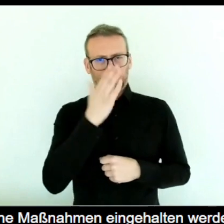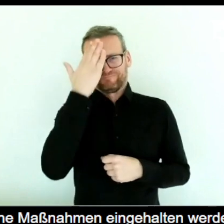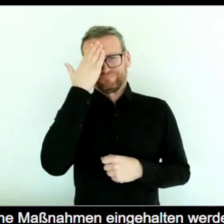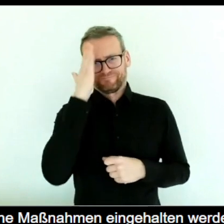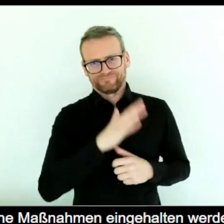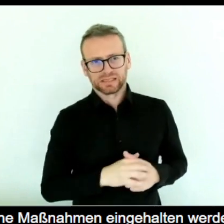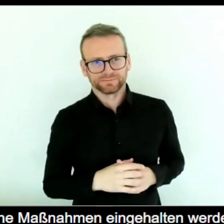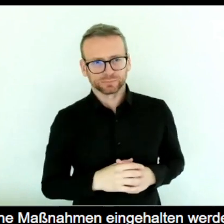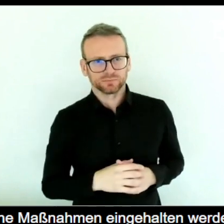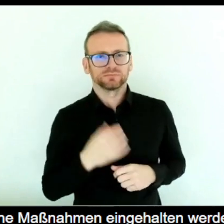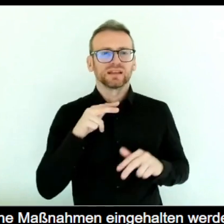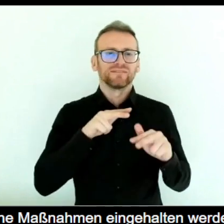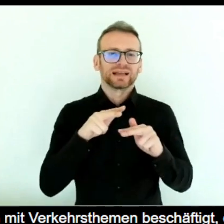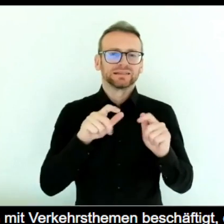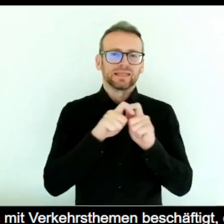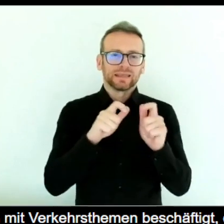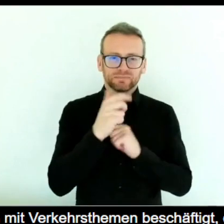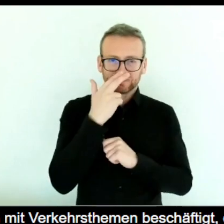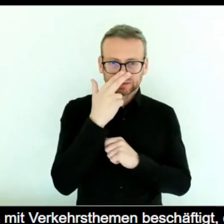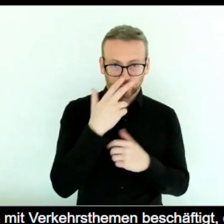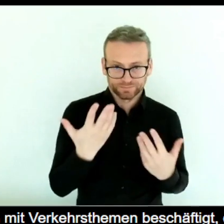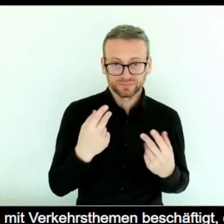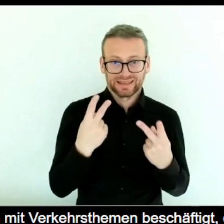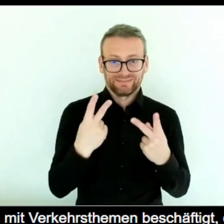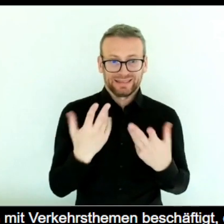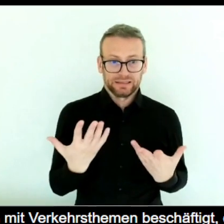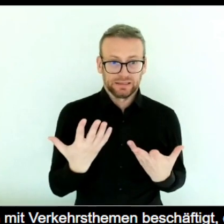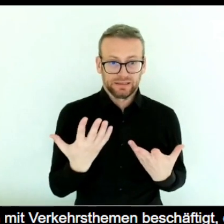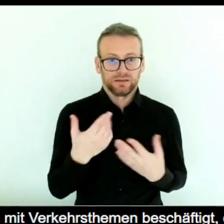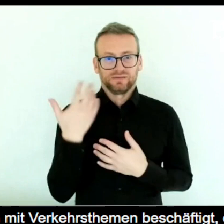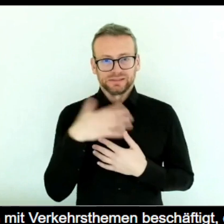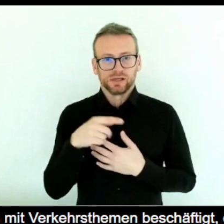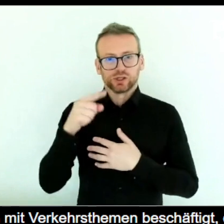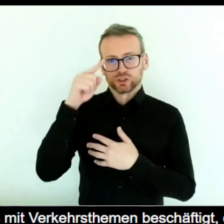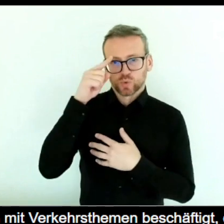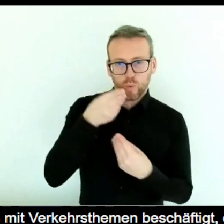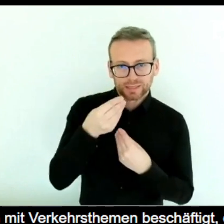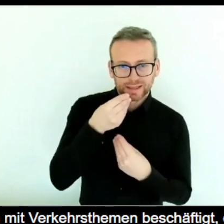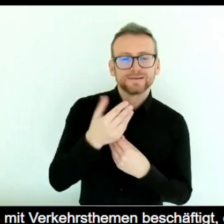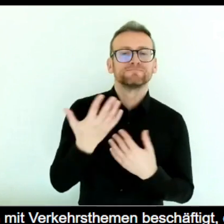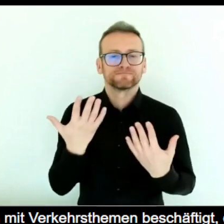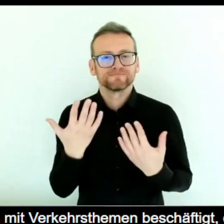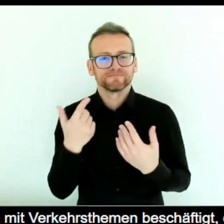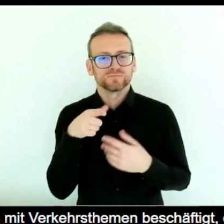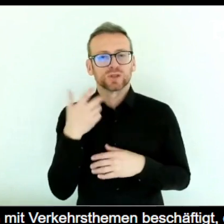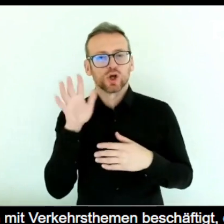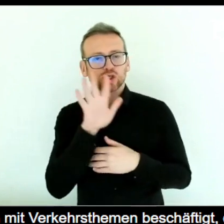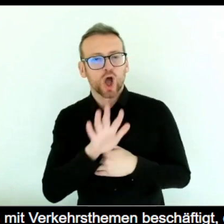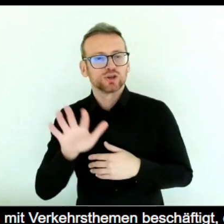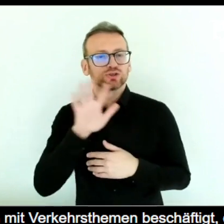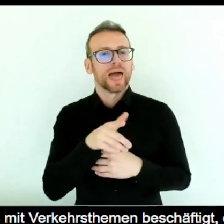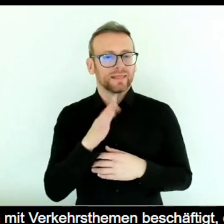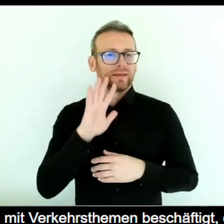dass wir eine Ermäßigung dieses Tickets für Studierende und Auszubildende für 29 Euro